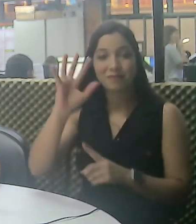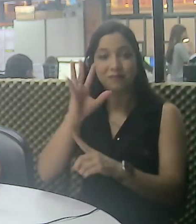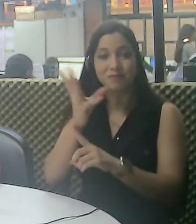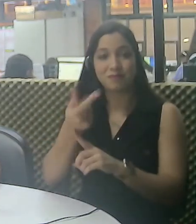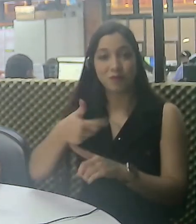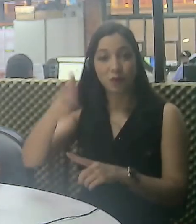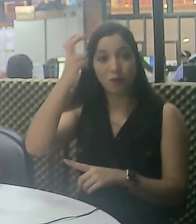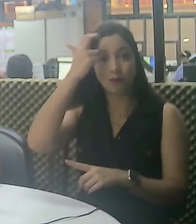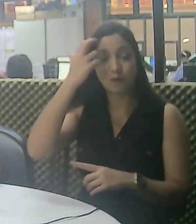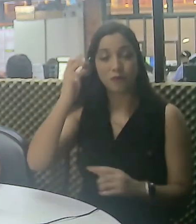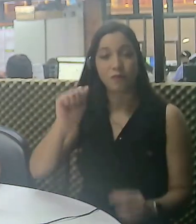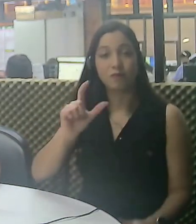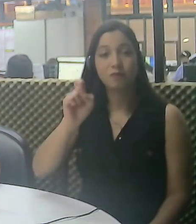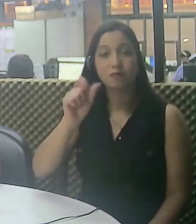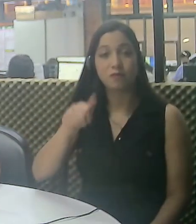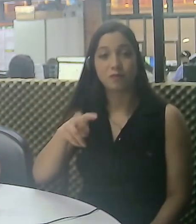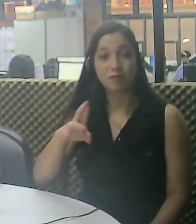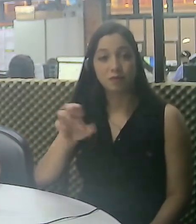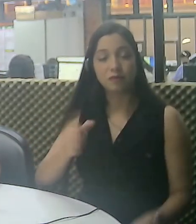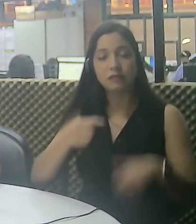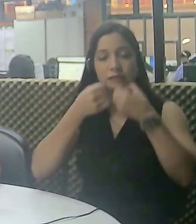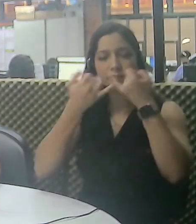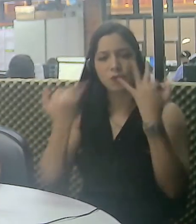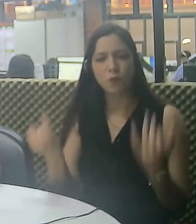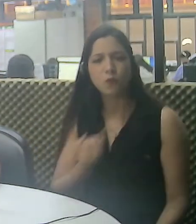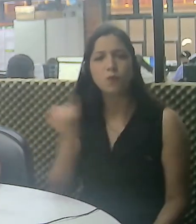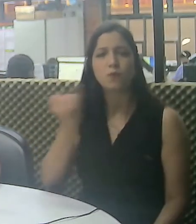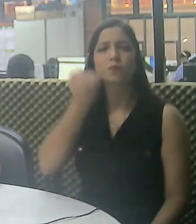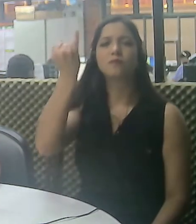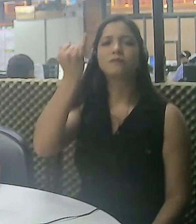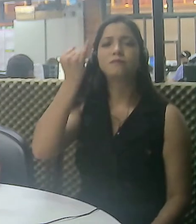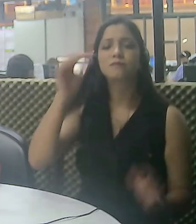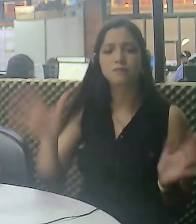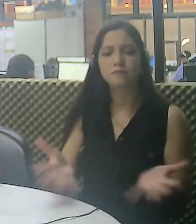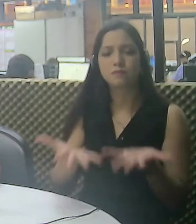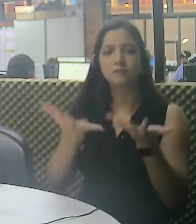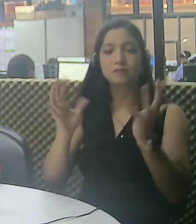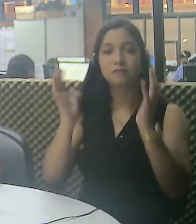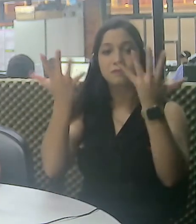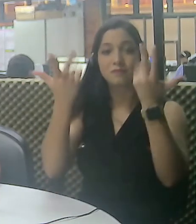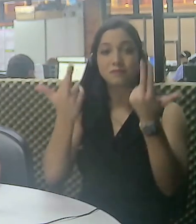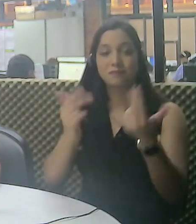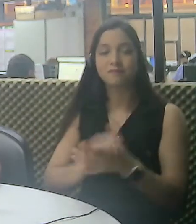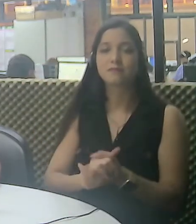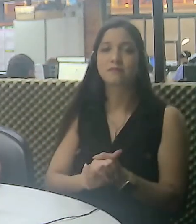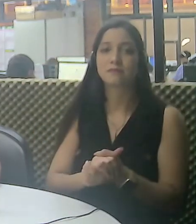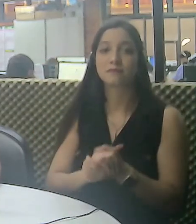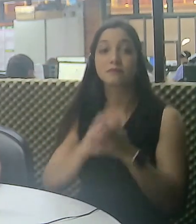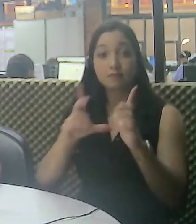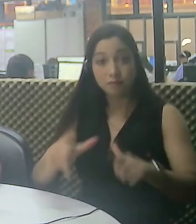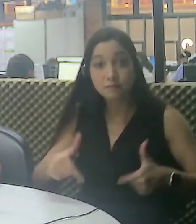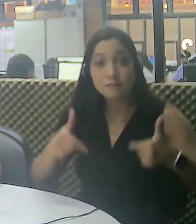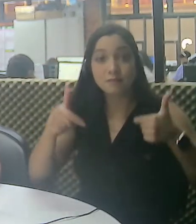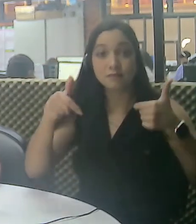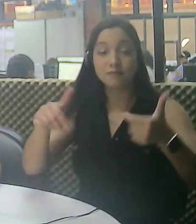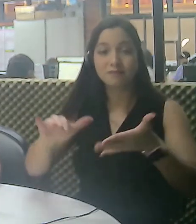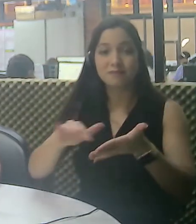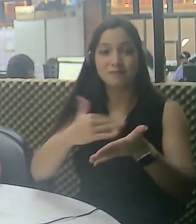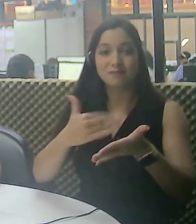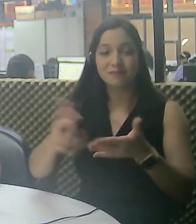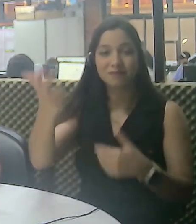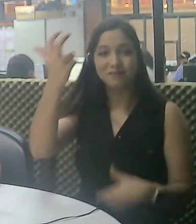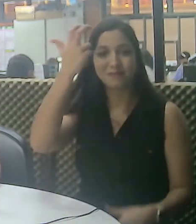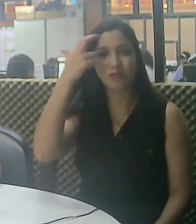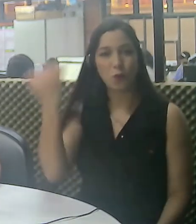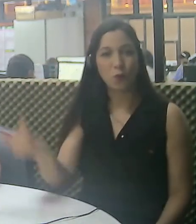Cultura, Alexandre Pereira França, fala sobre a importância de se promover um evento como esse. Essa ação da Secretaria de Cultura é super